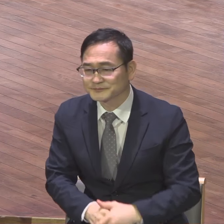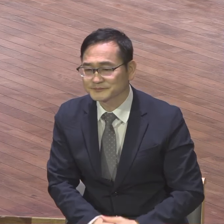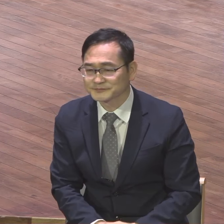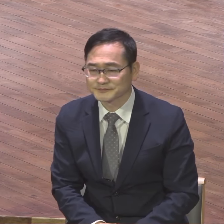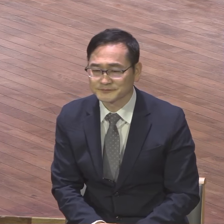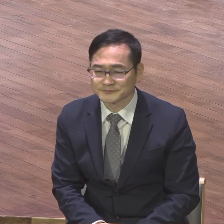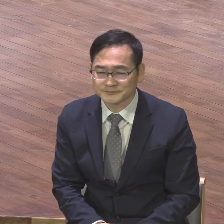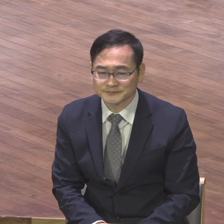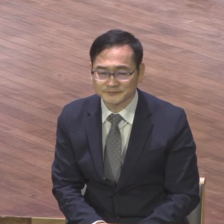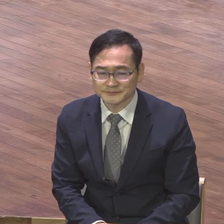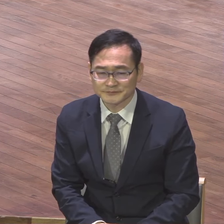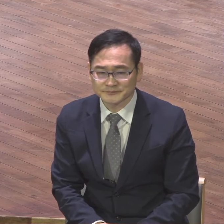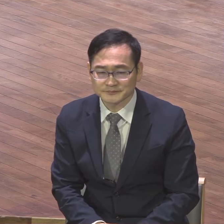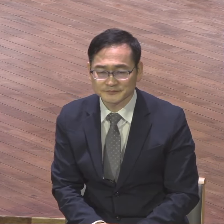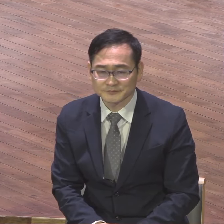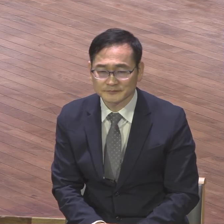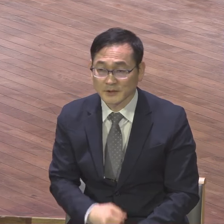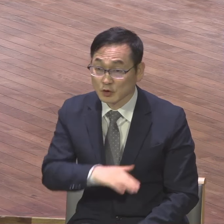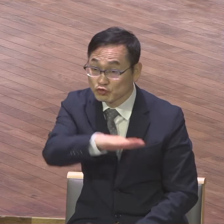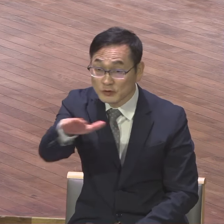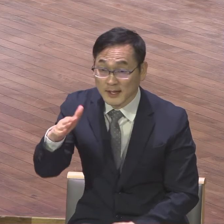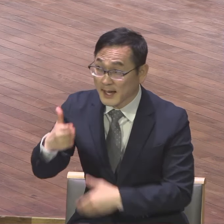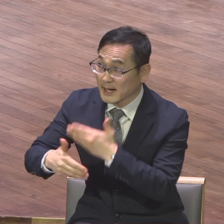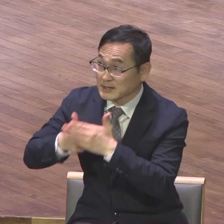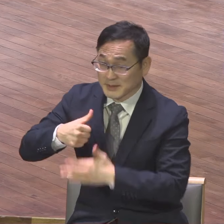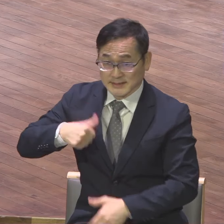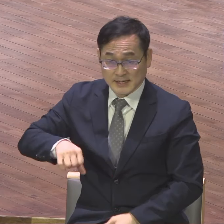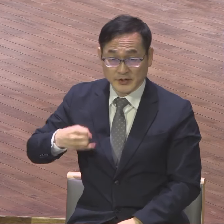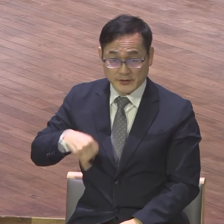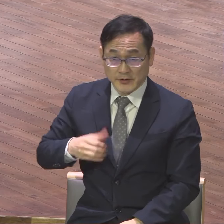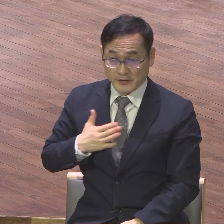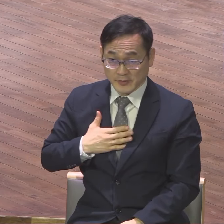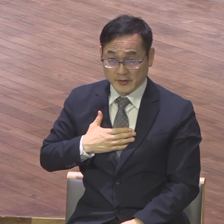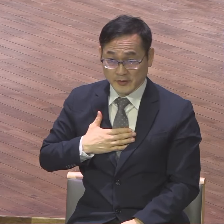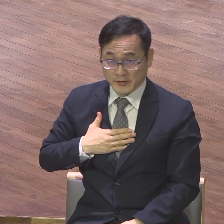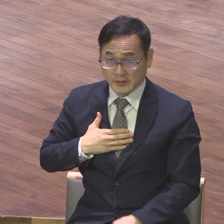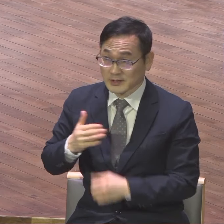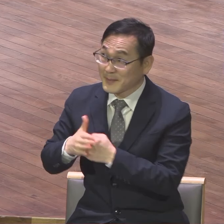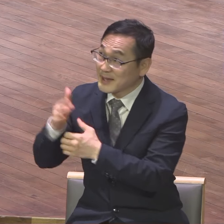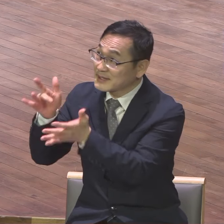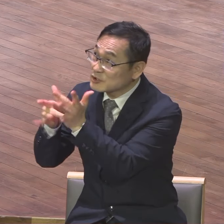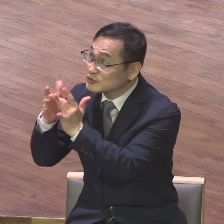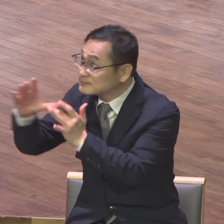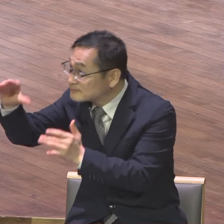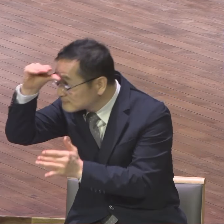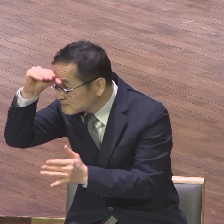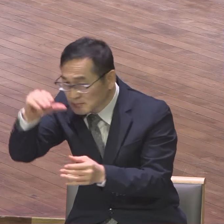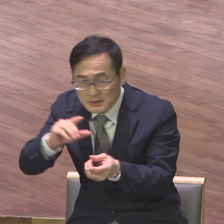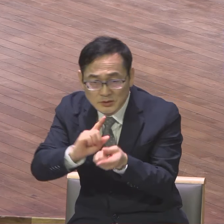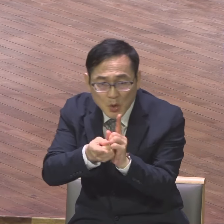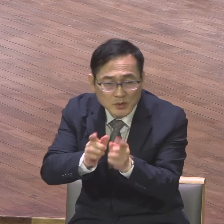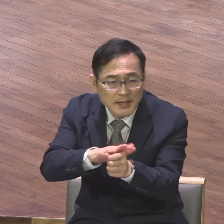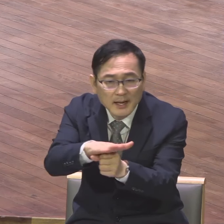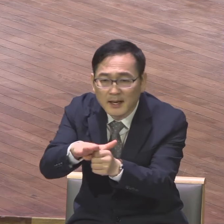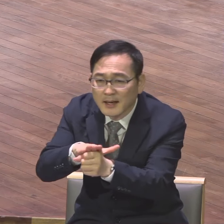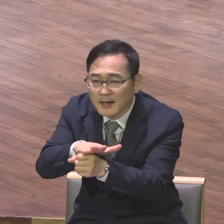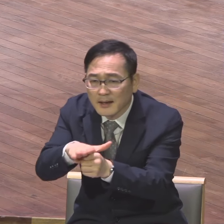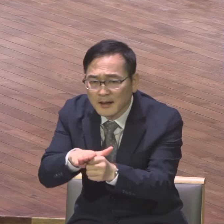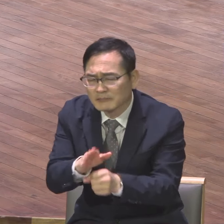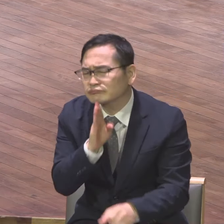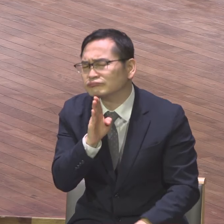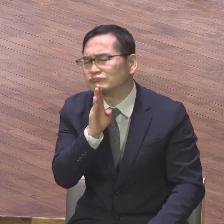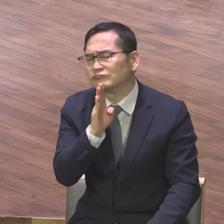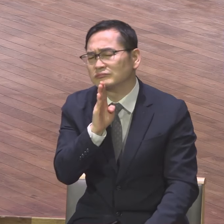때문에 하나님의 자녀 된 우리는 서로 사랑하는 것이 뭐요? 당연한 거요. 이것이